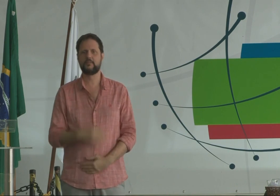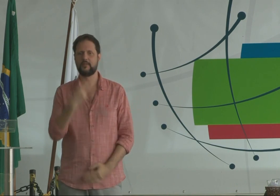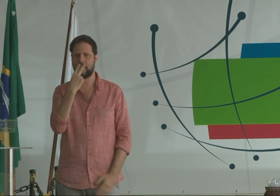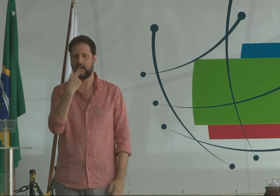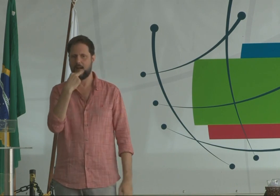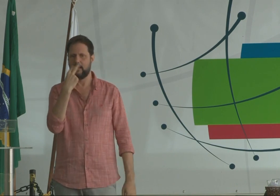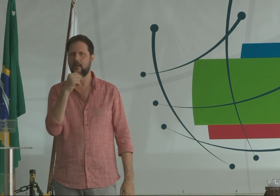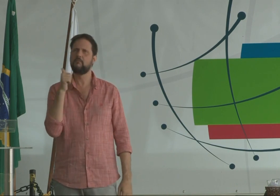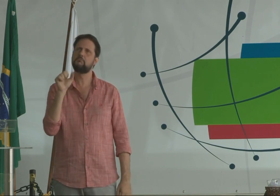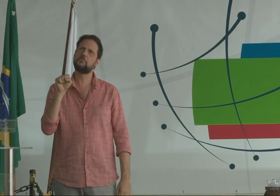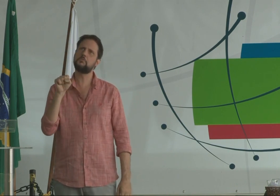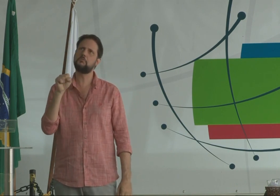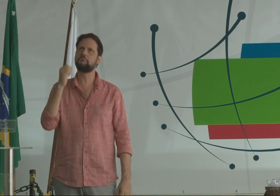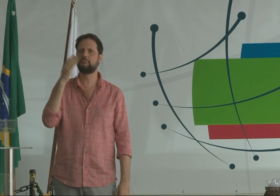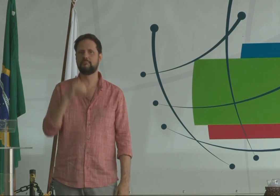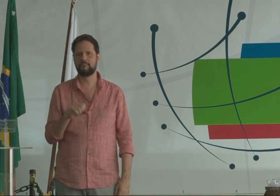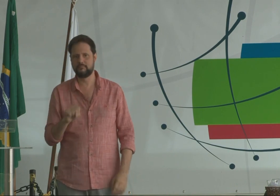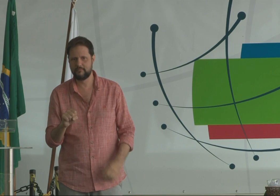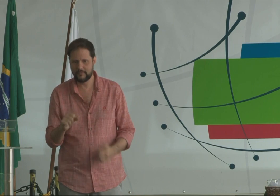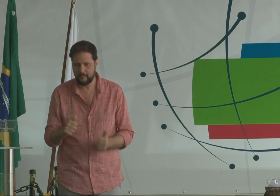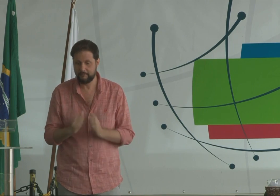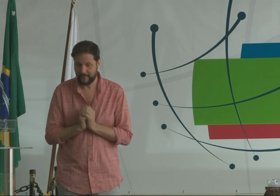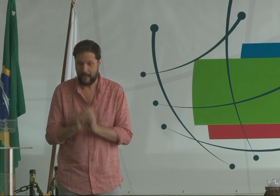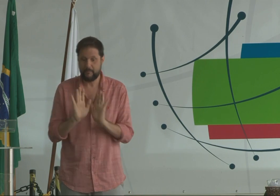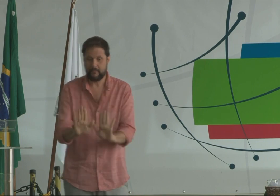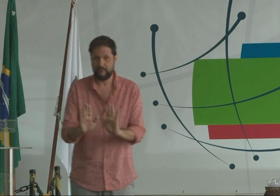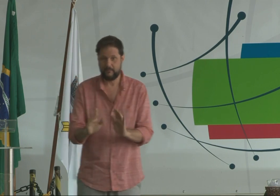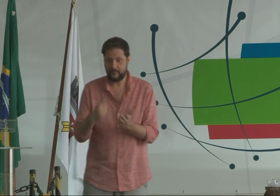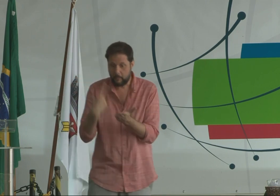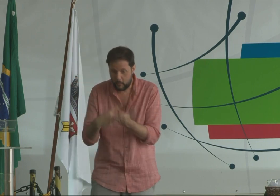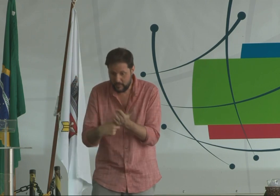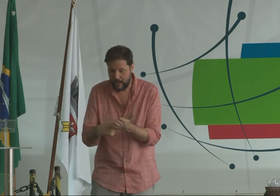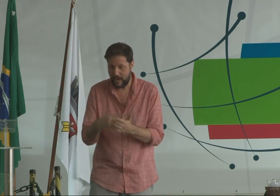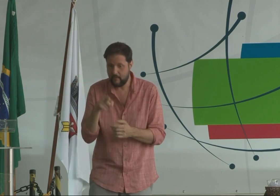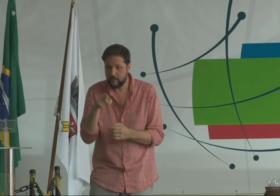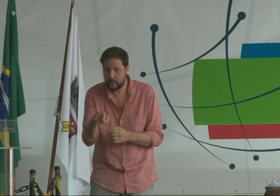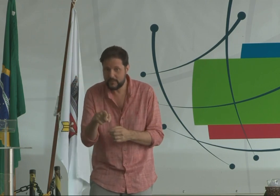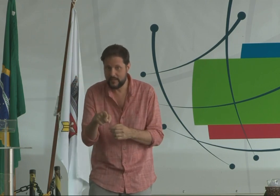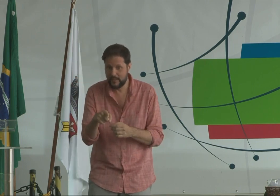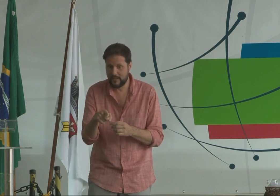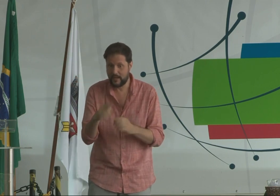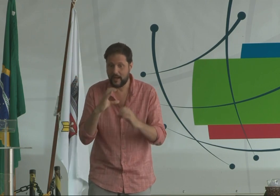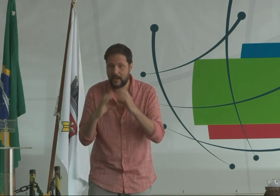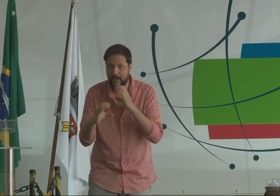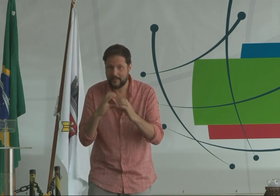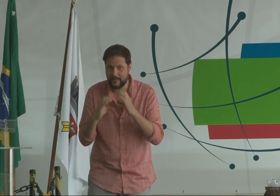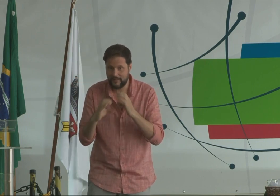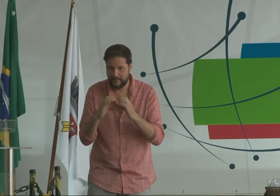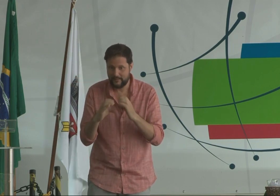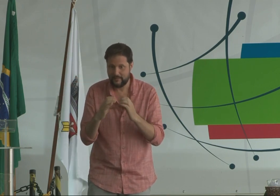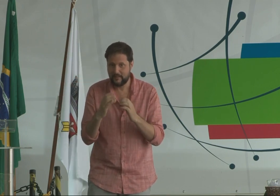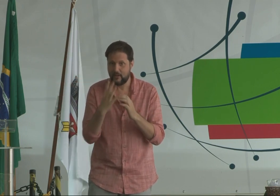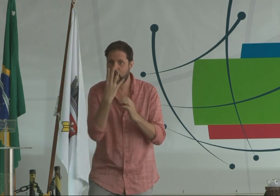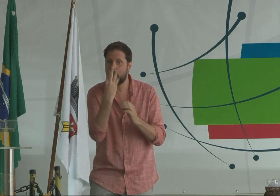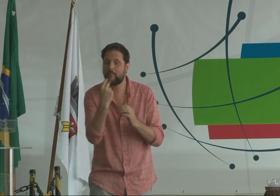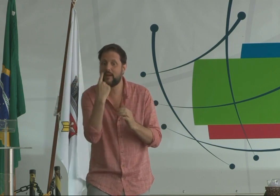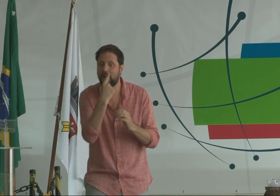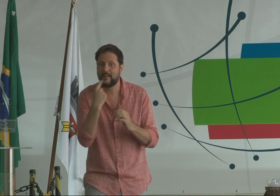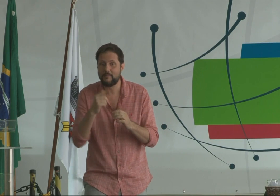labial? Aí eu, sim, consigo um pouco. Tá bom. Então, eu vou fazer o seguinte combinado com você. Pra gente conseguir